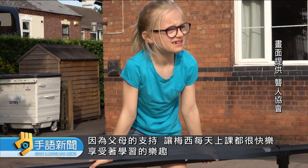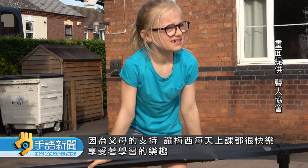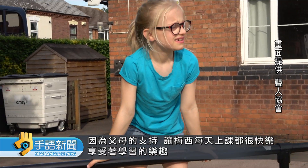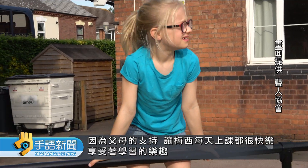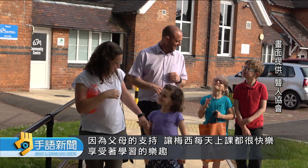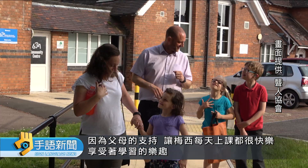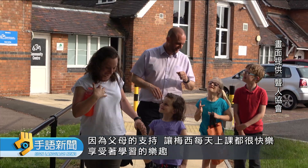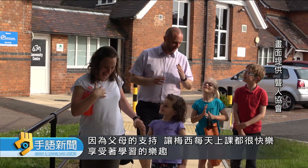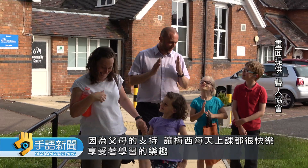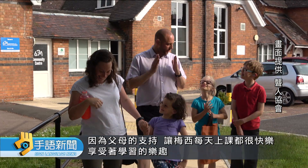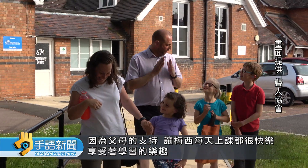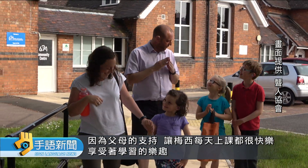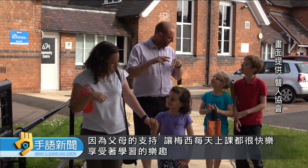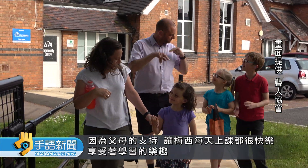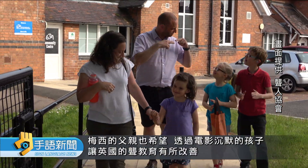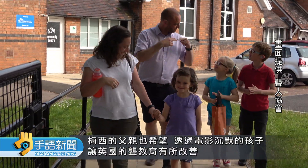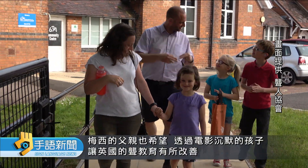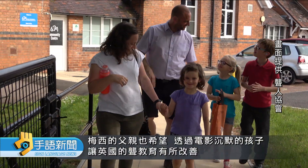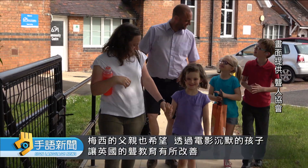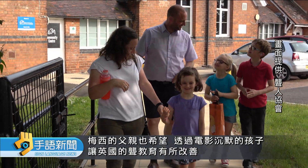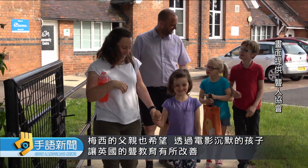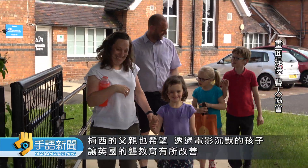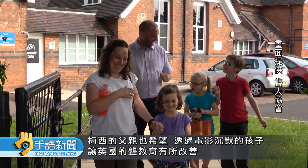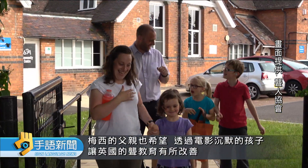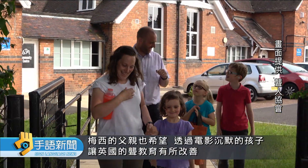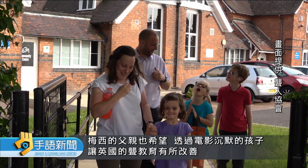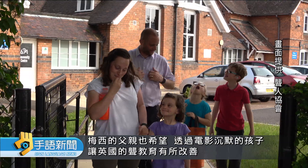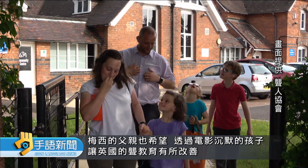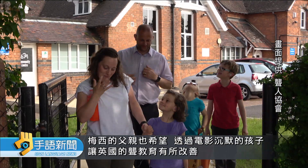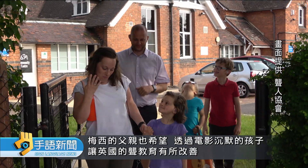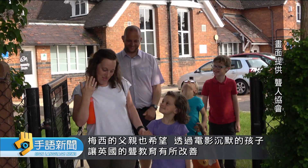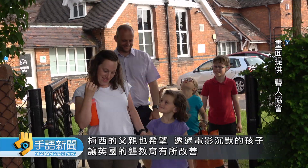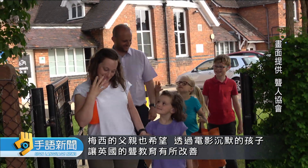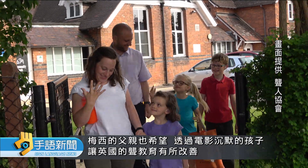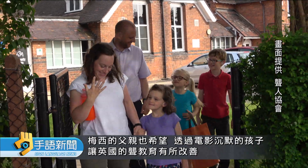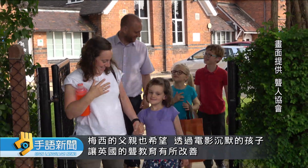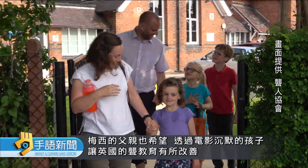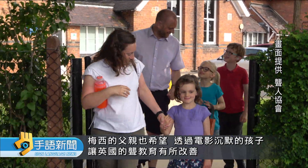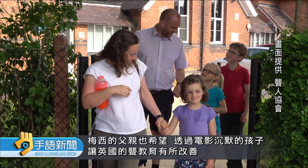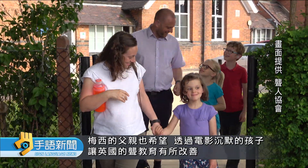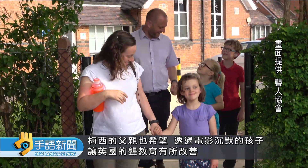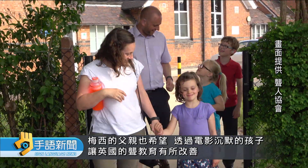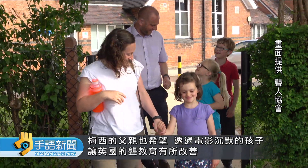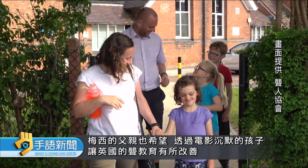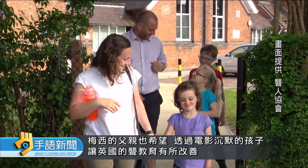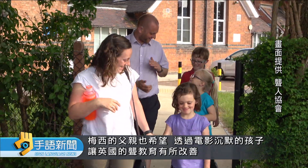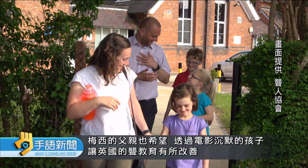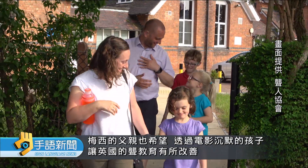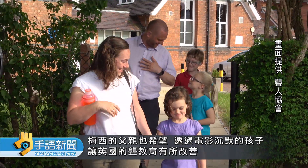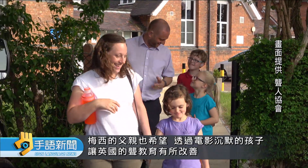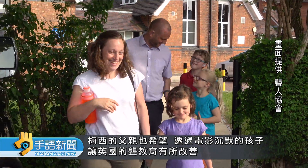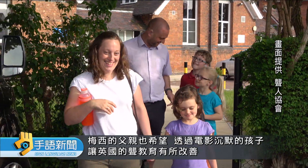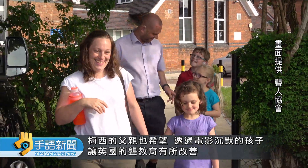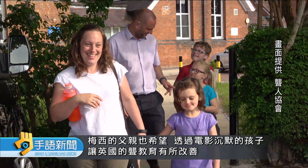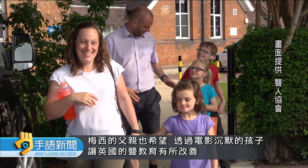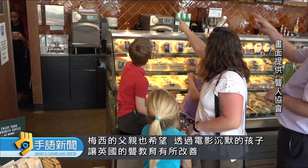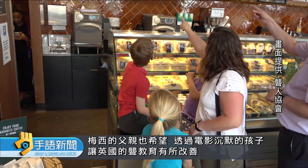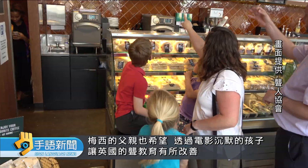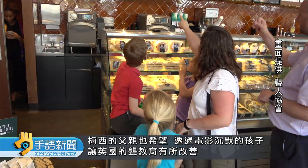趣。梅西的父亲也希望透过电影《沉默的孩子》，让英国的聋教育有所改